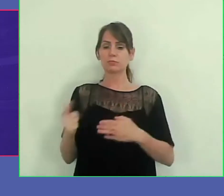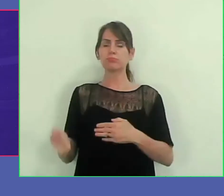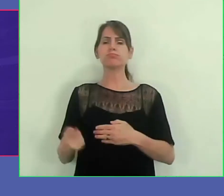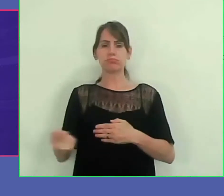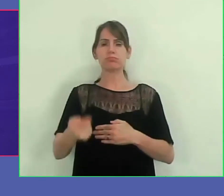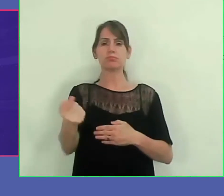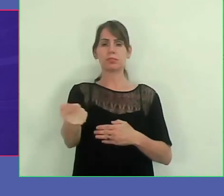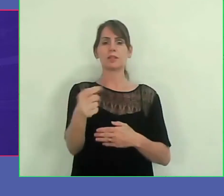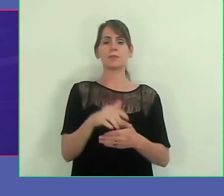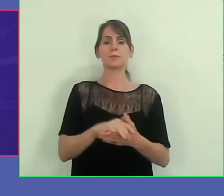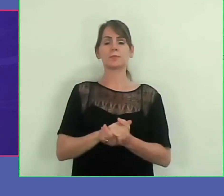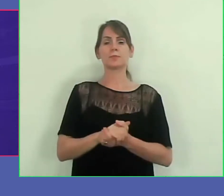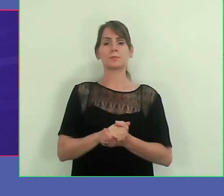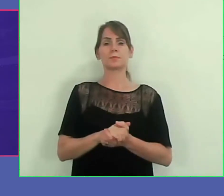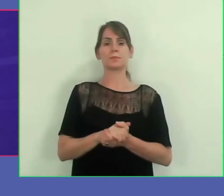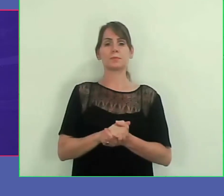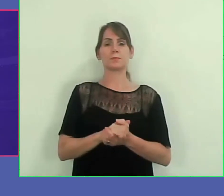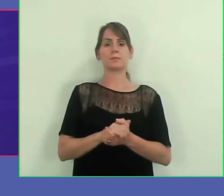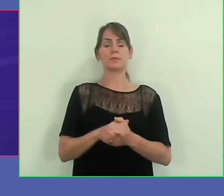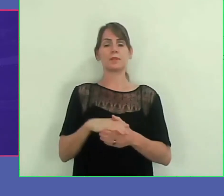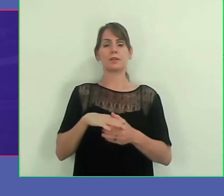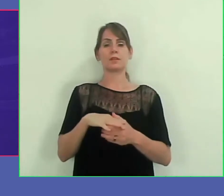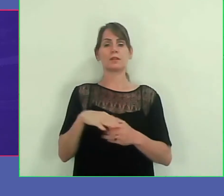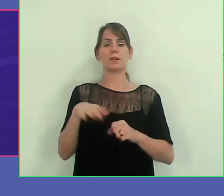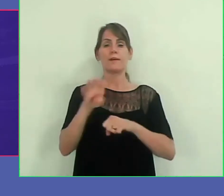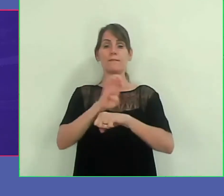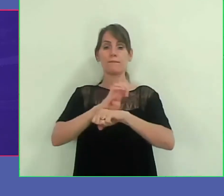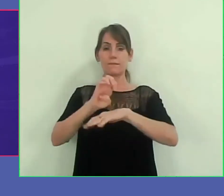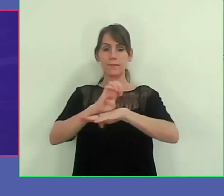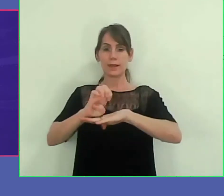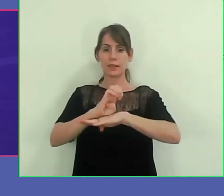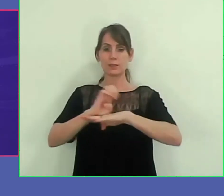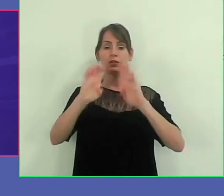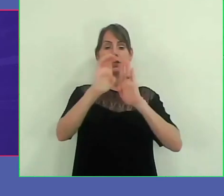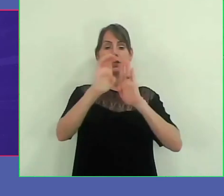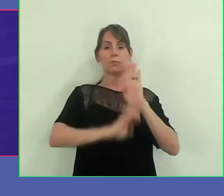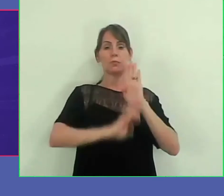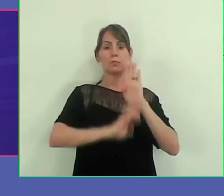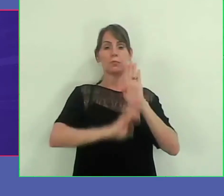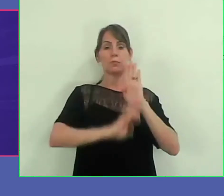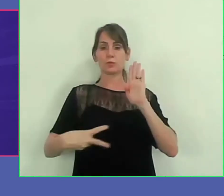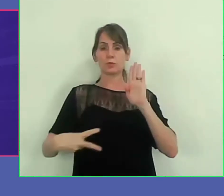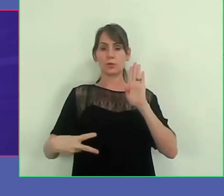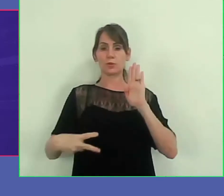vez. Efésios 2, nós lemos na semana passada.